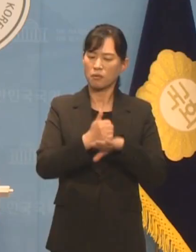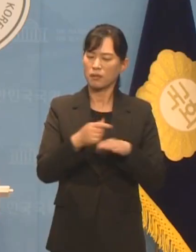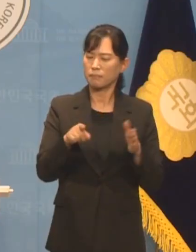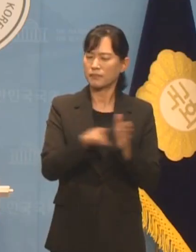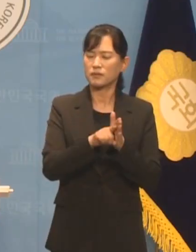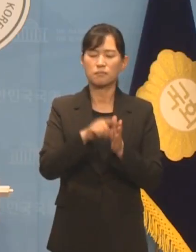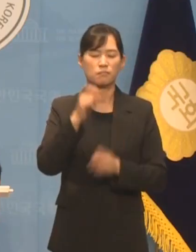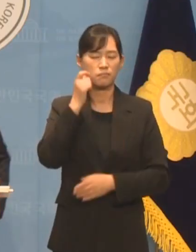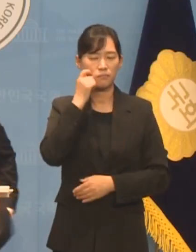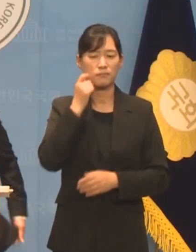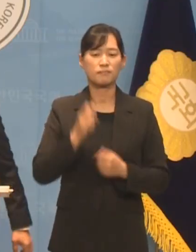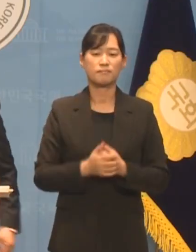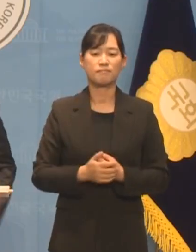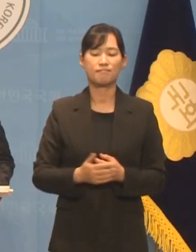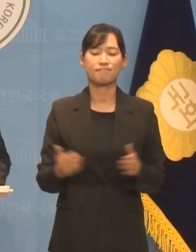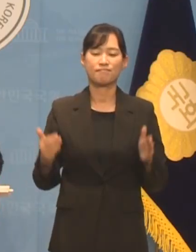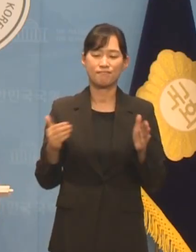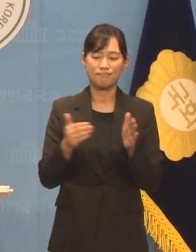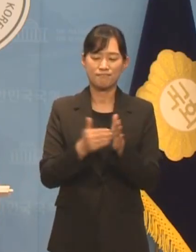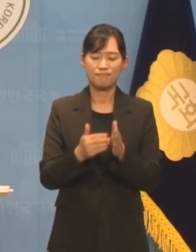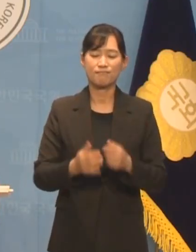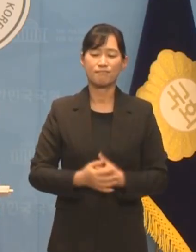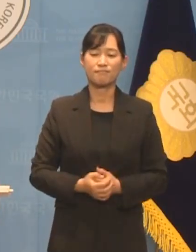수가 없습니다. 이상입니다.